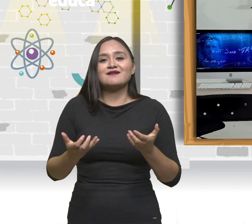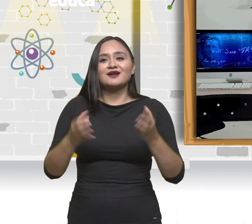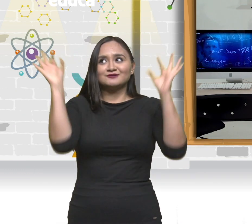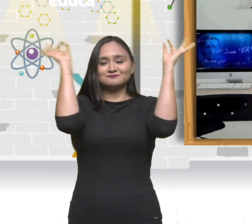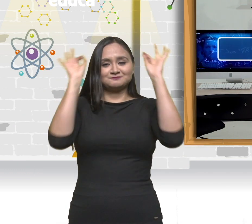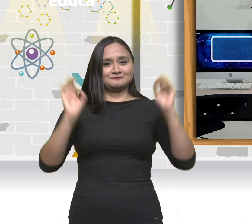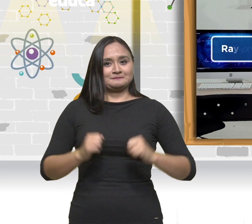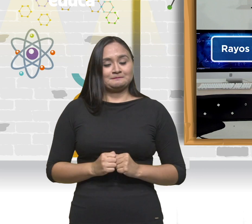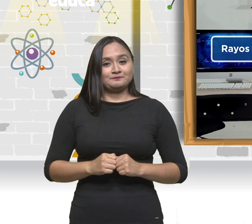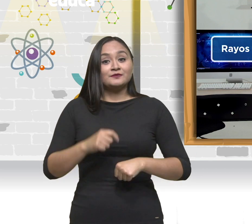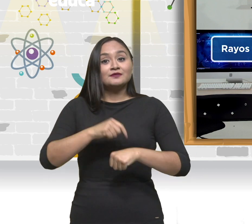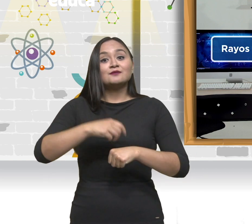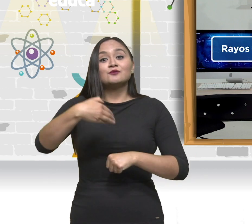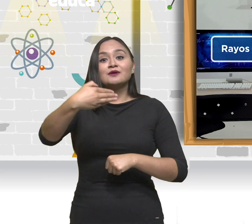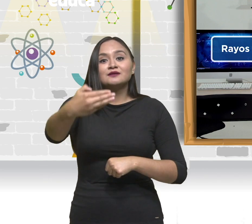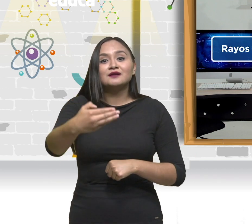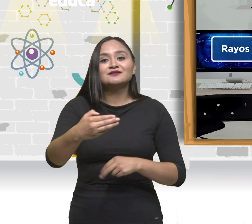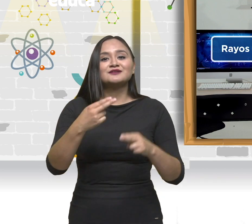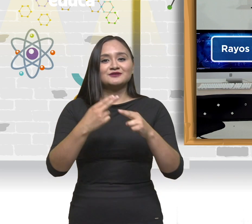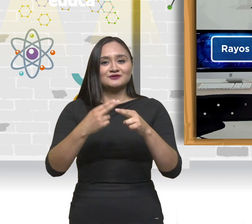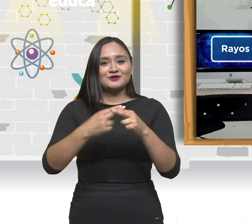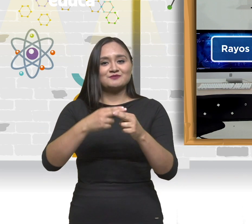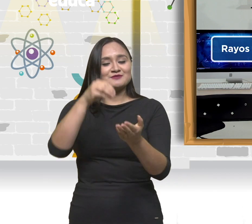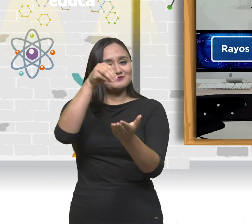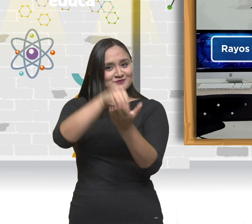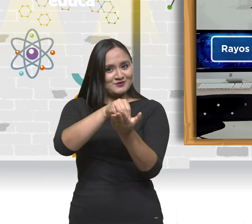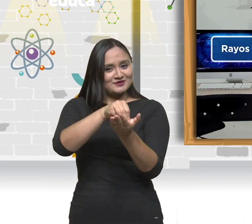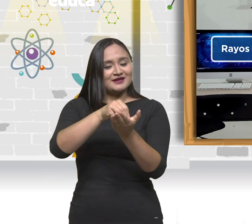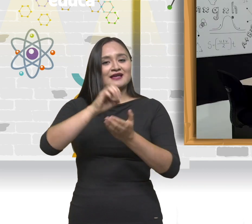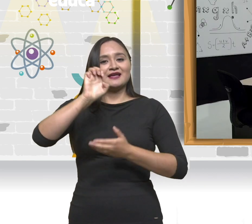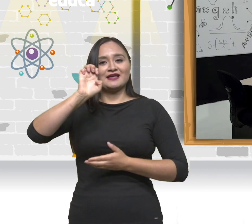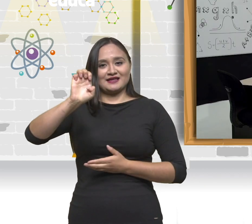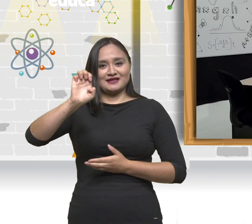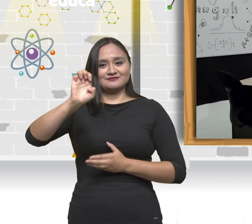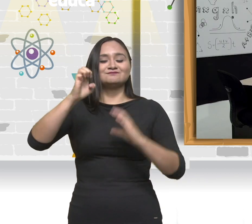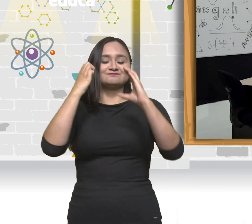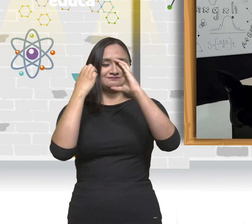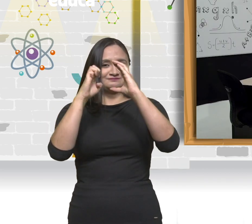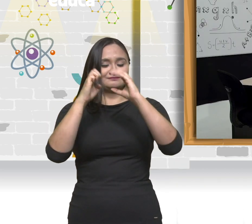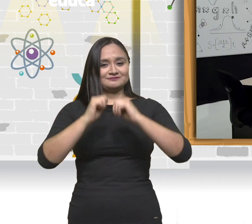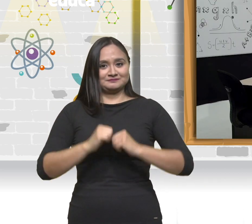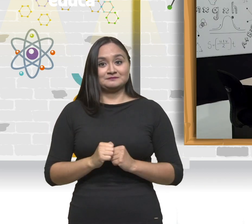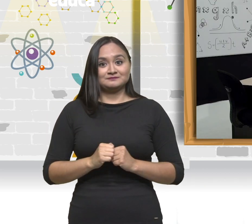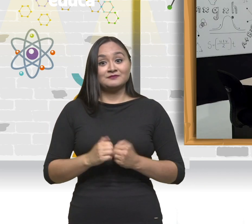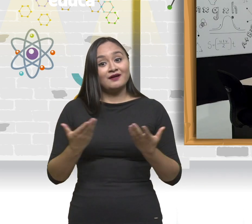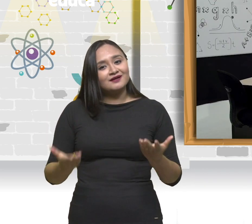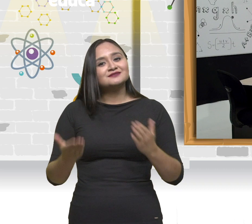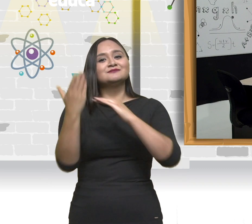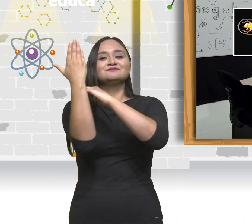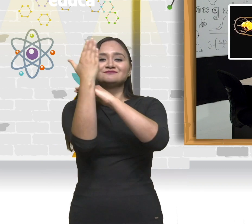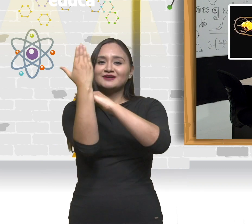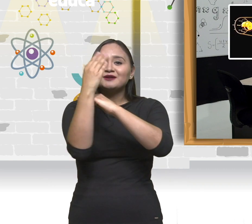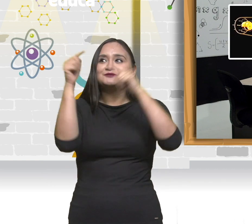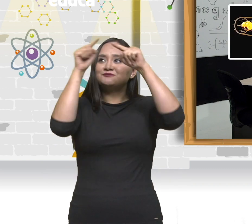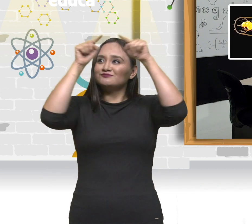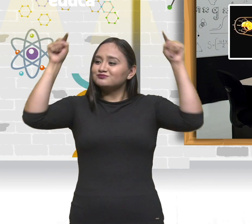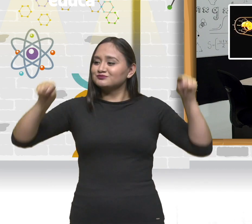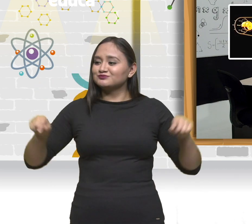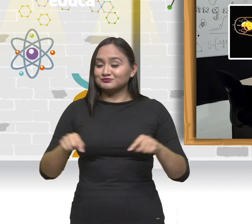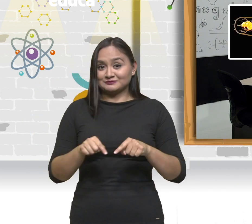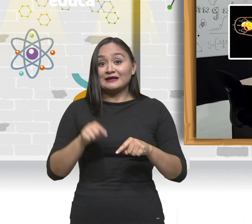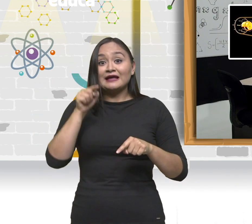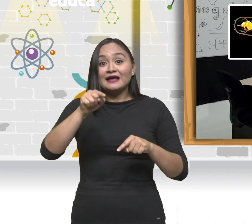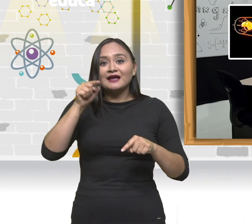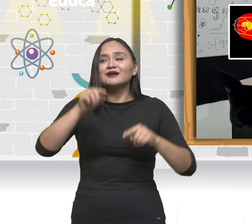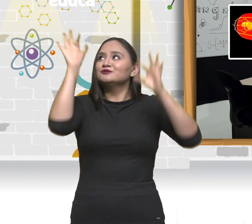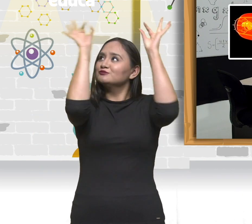carga eléctrica. Posteriormente, estos rayos fueron llamados electrones. Así es como funcionaba la televisión. La pantalla es